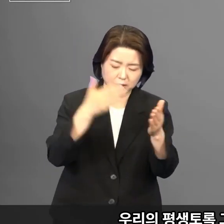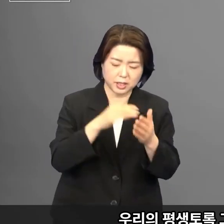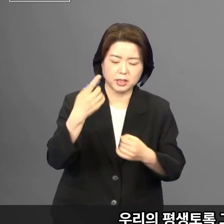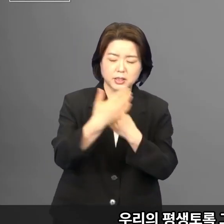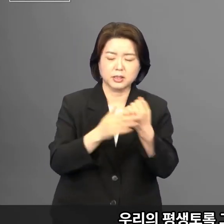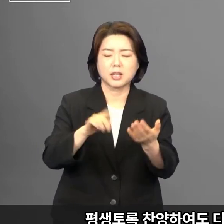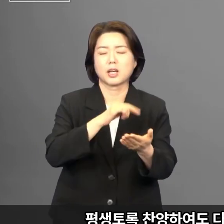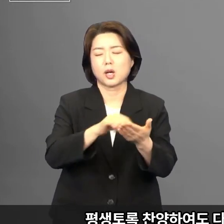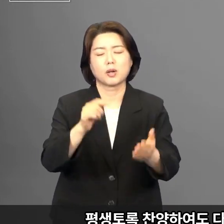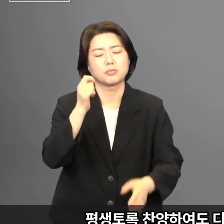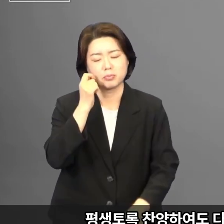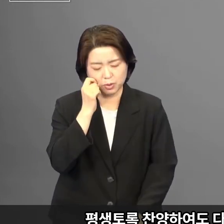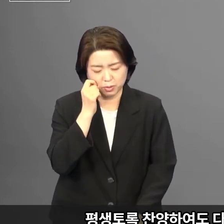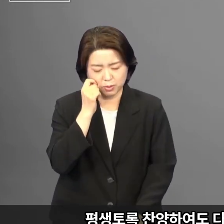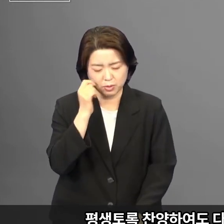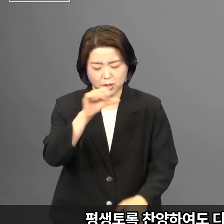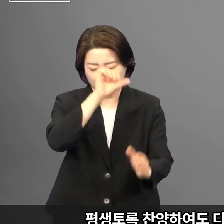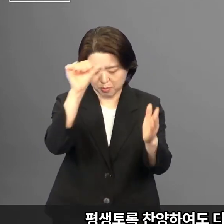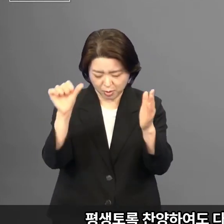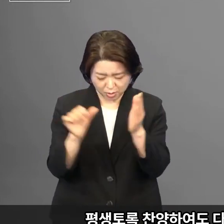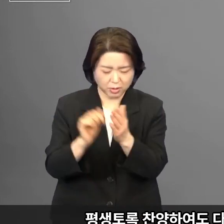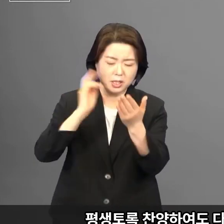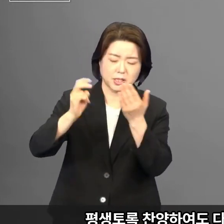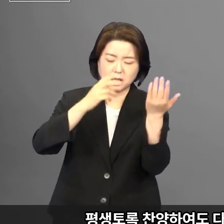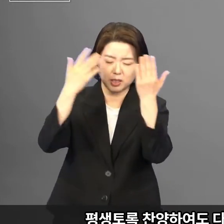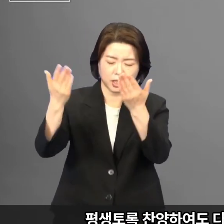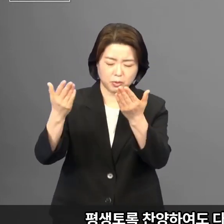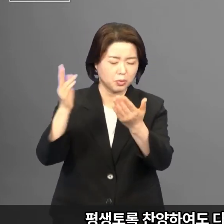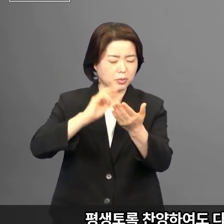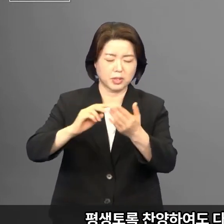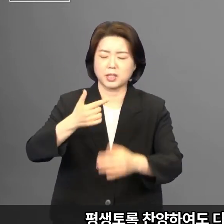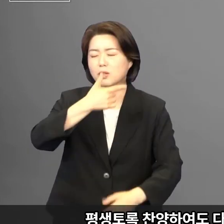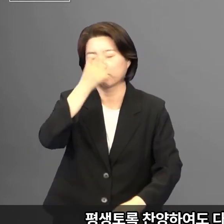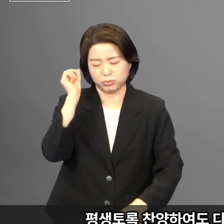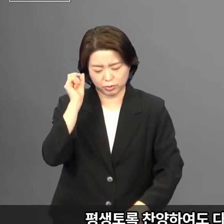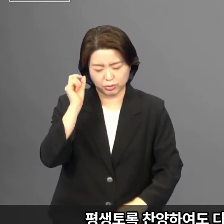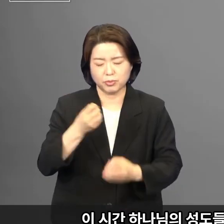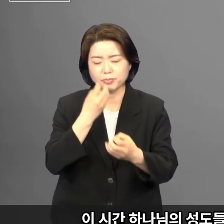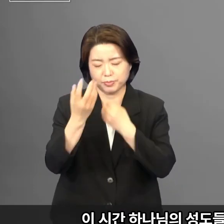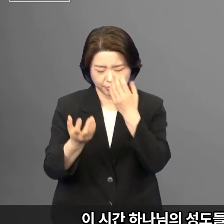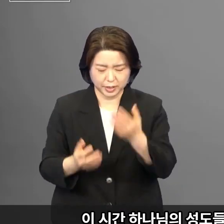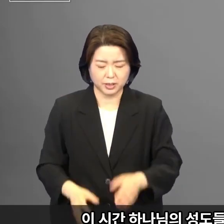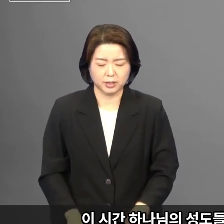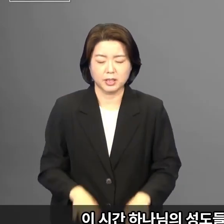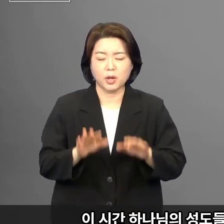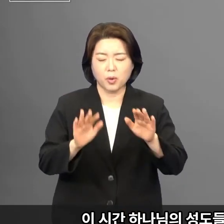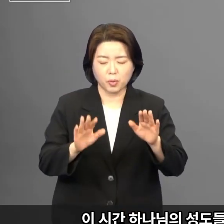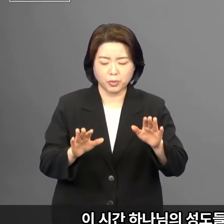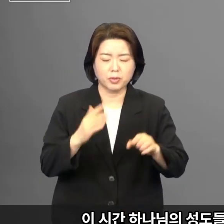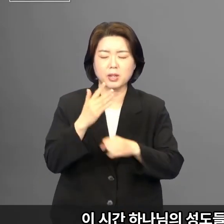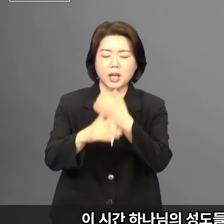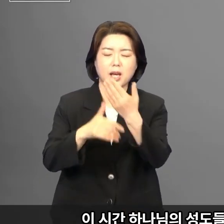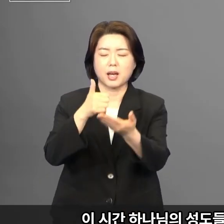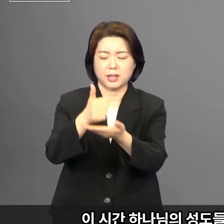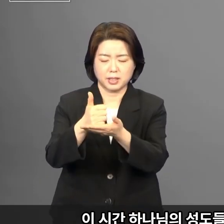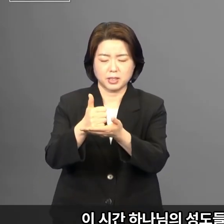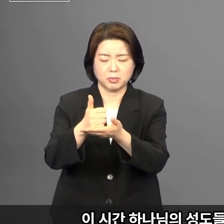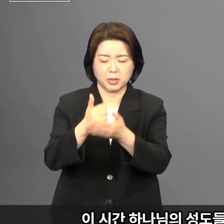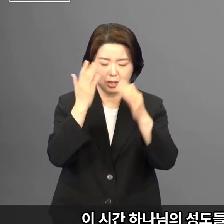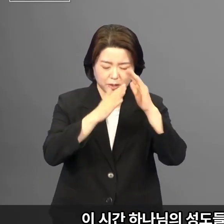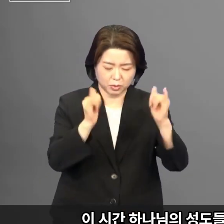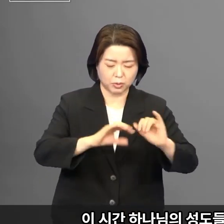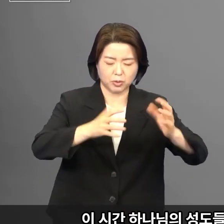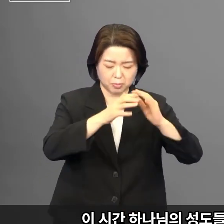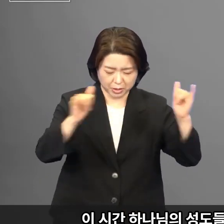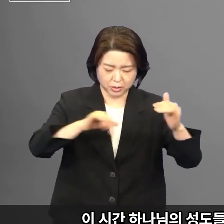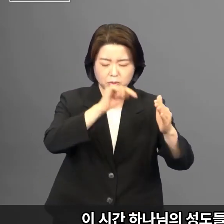수 없으며 평생토록 찬양하여도 다 찬양할 수 없음을 고백합니다. 이 시간 하나님의 성도들,